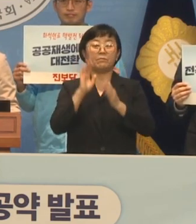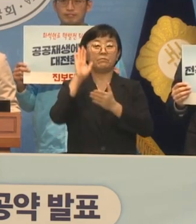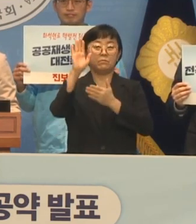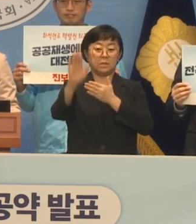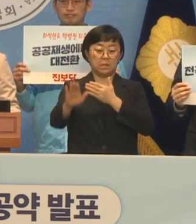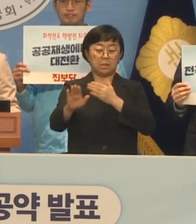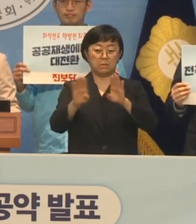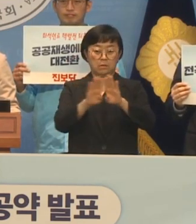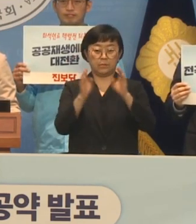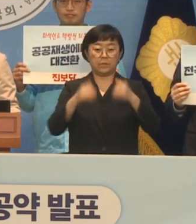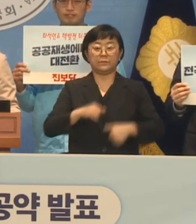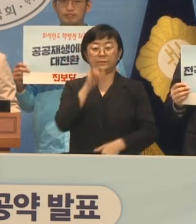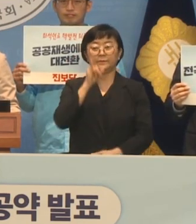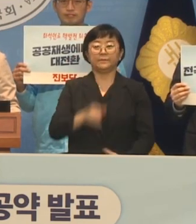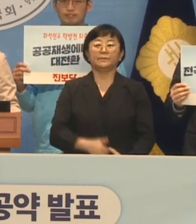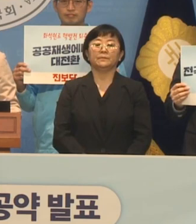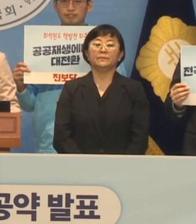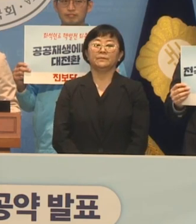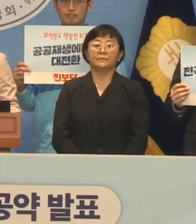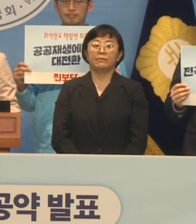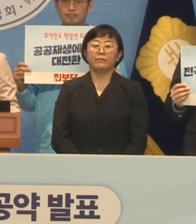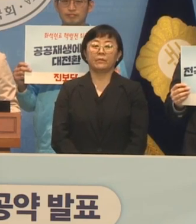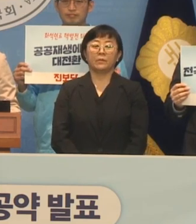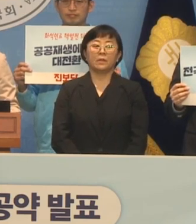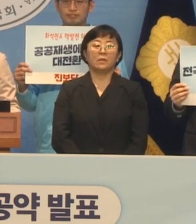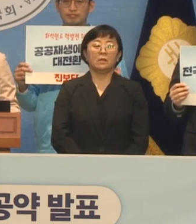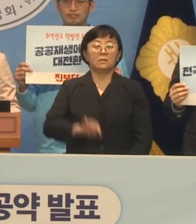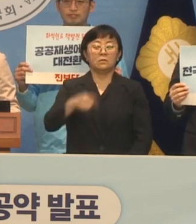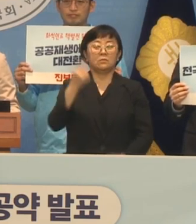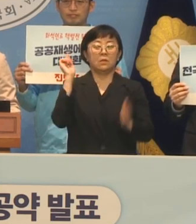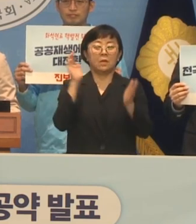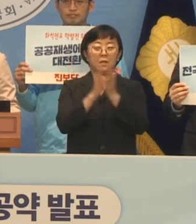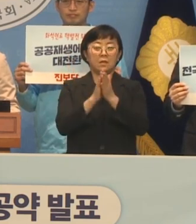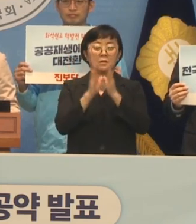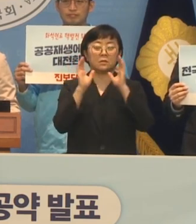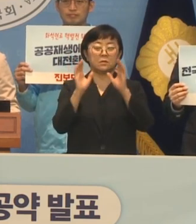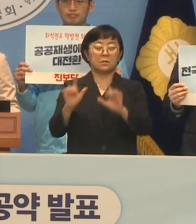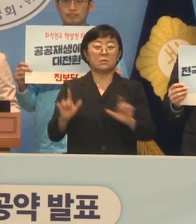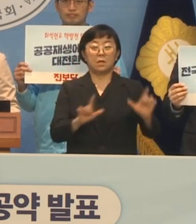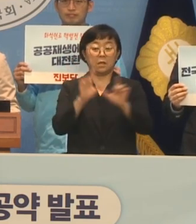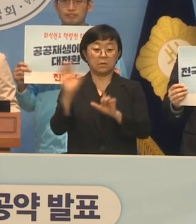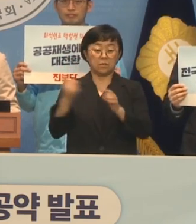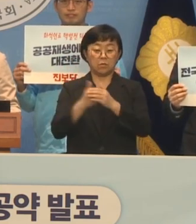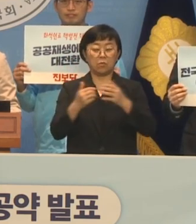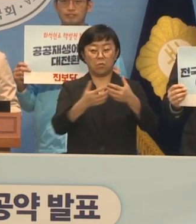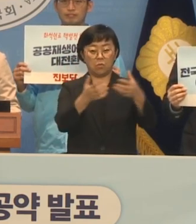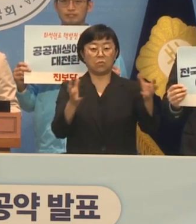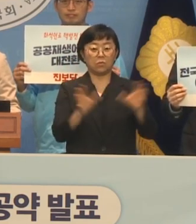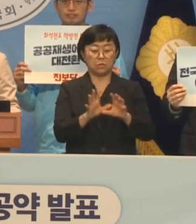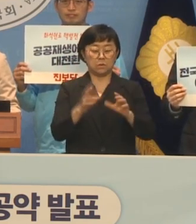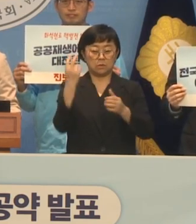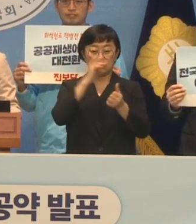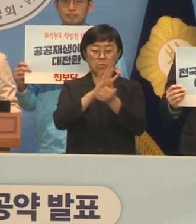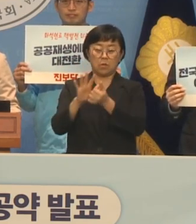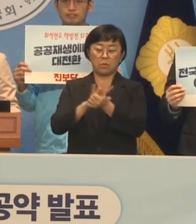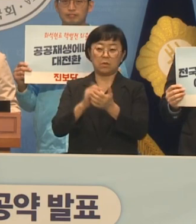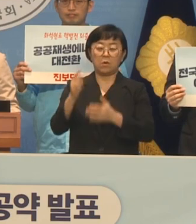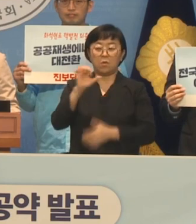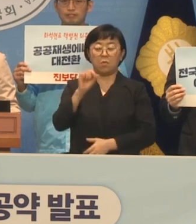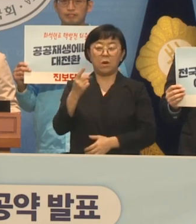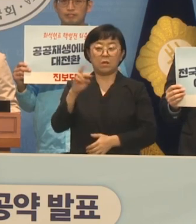미래를 열어야 합니다. 각자 도생이 아닌 공동체가 돌보는 세상, 화석연료가